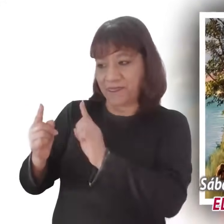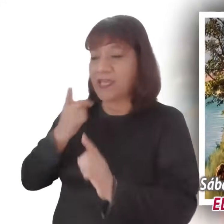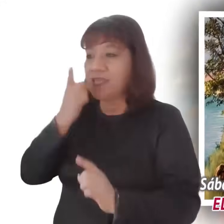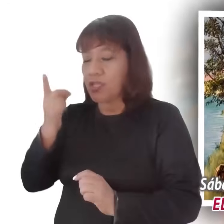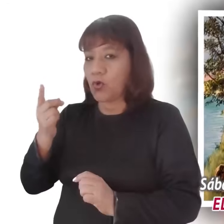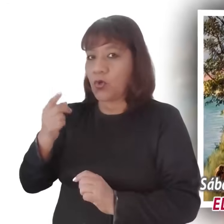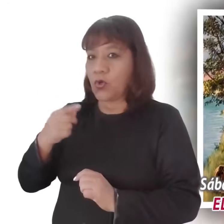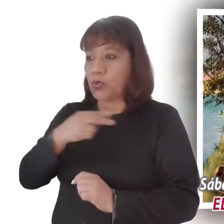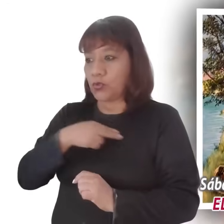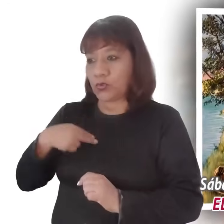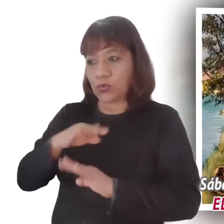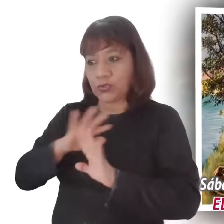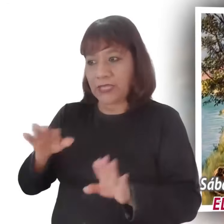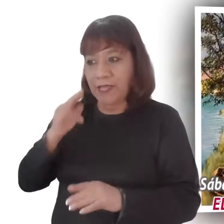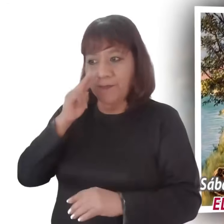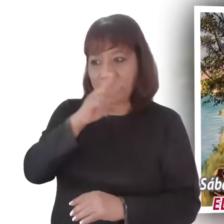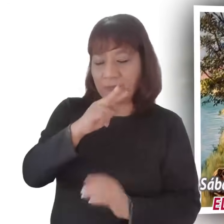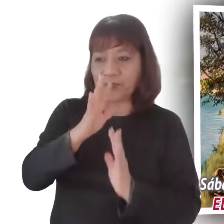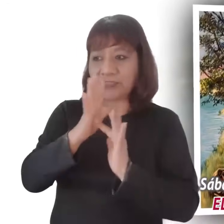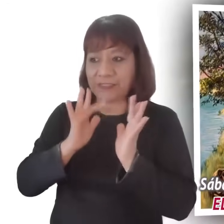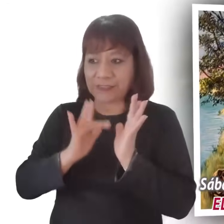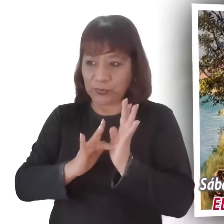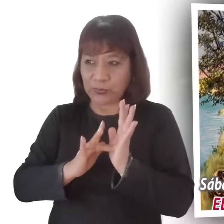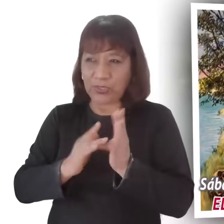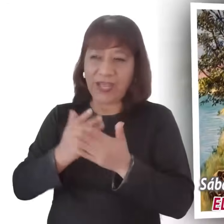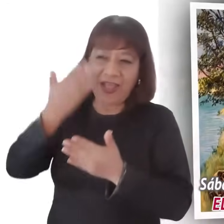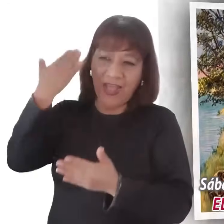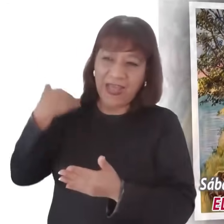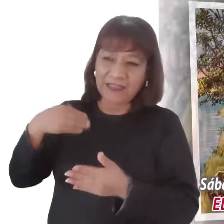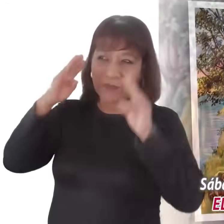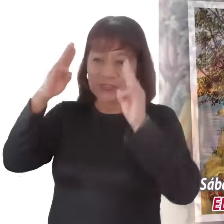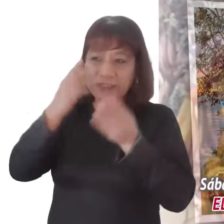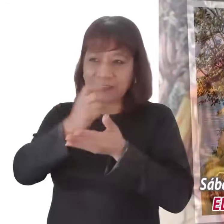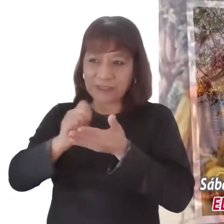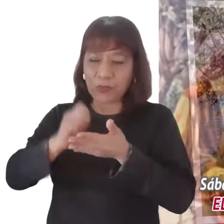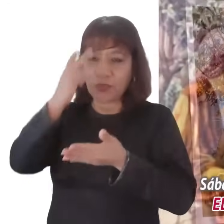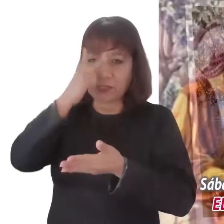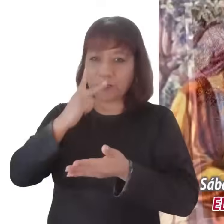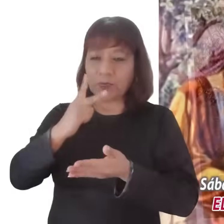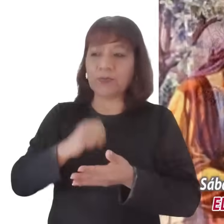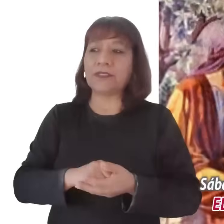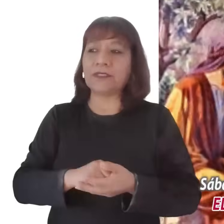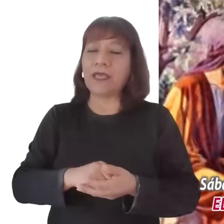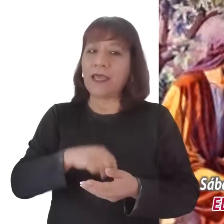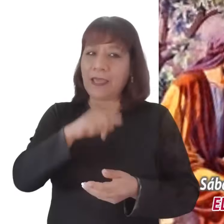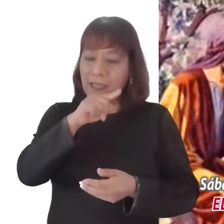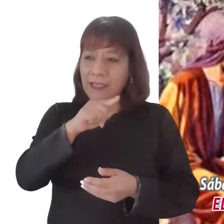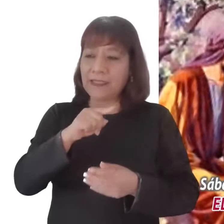de quien escribió Moisés en la ley y también los profetas. Es Jesús de Nazaret, el hijo de